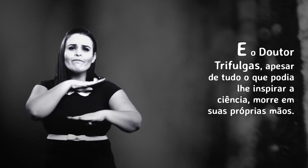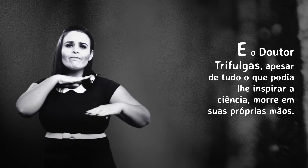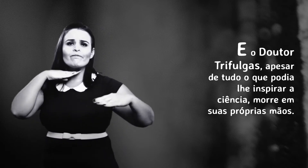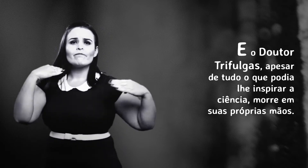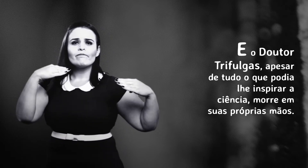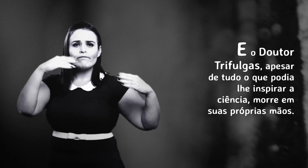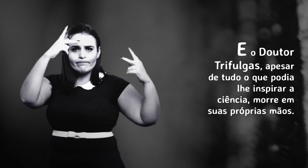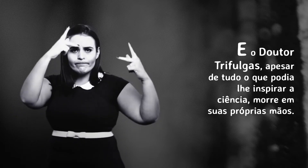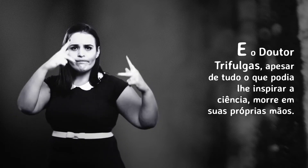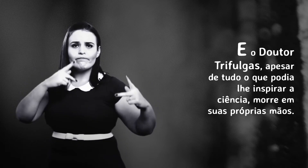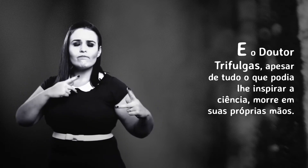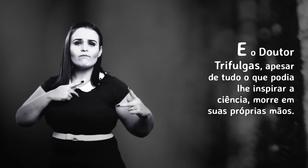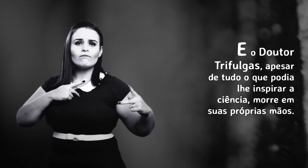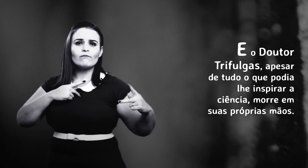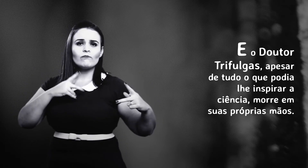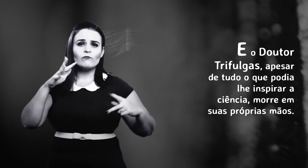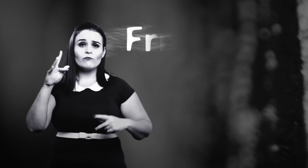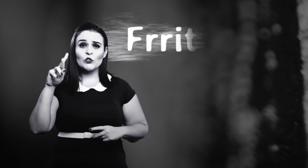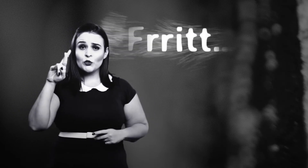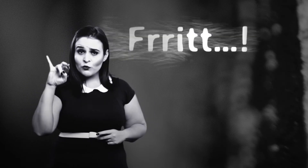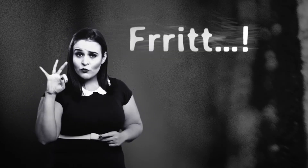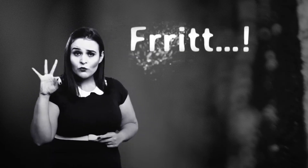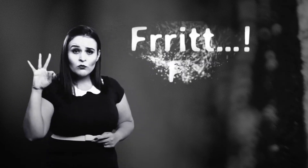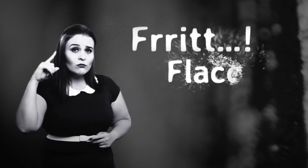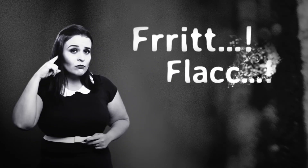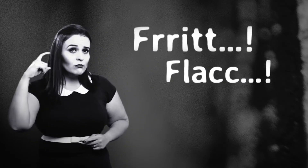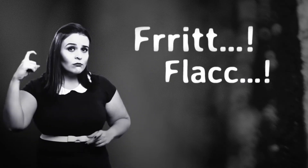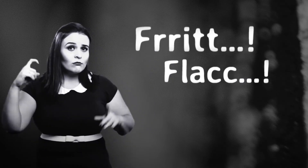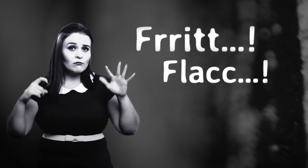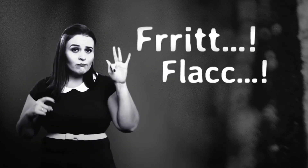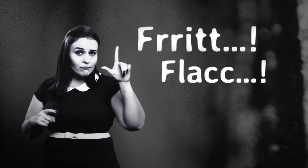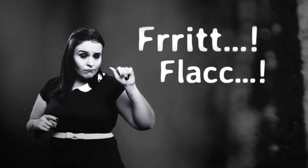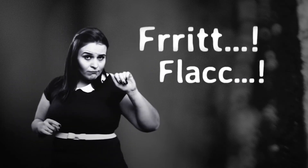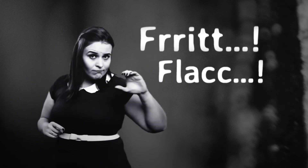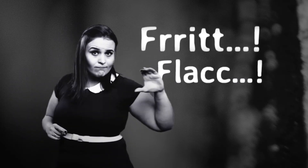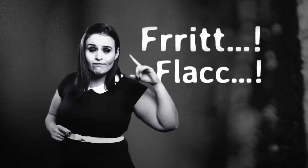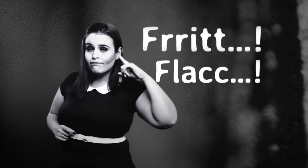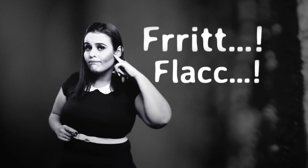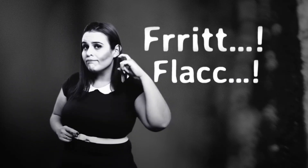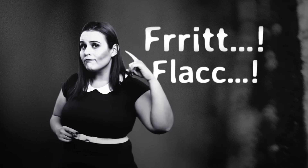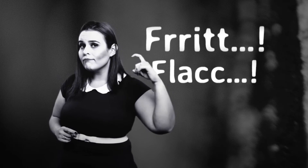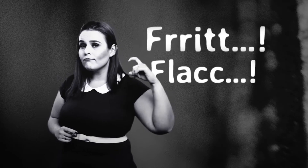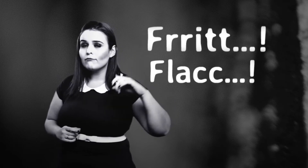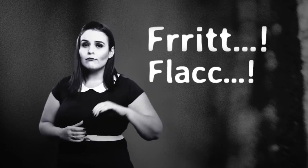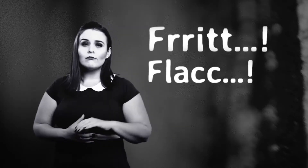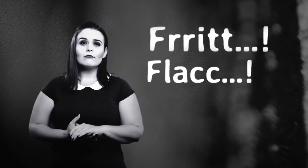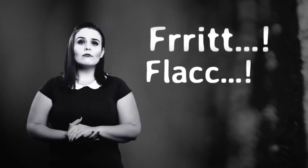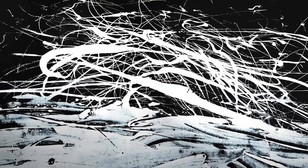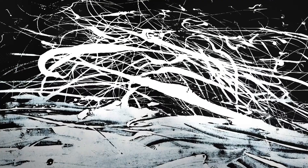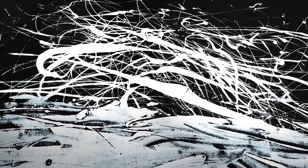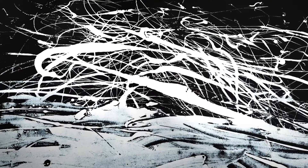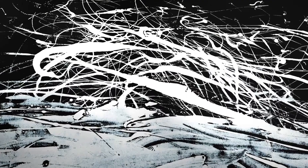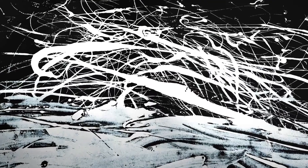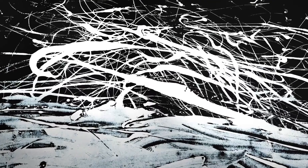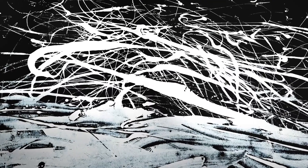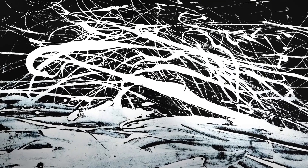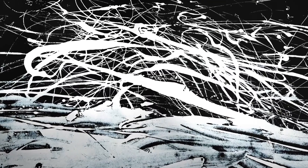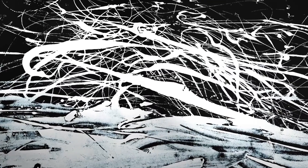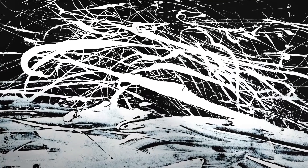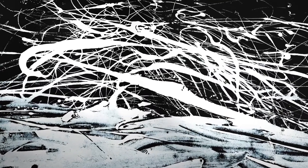suas próprias mãos. Frit. Vlak. O vento corre em